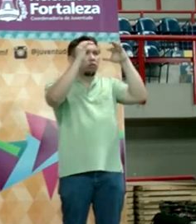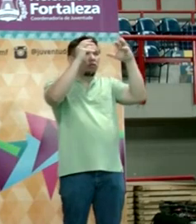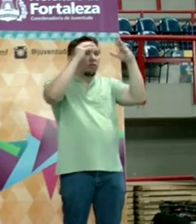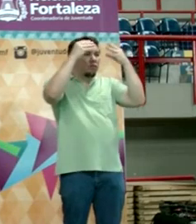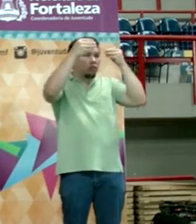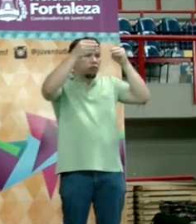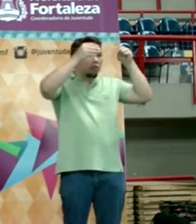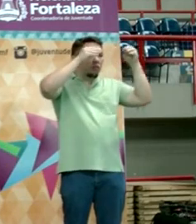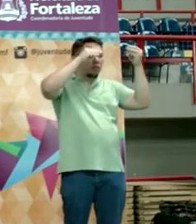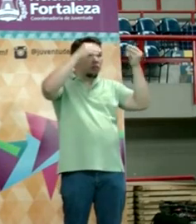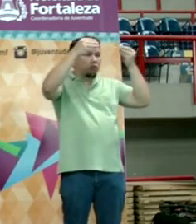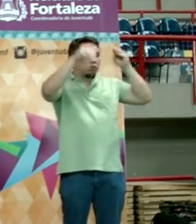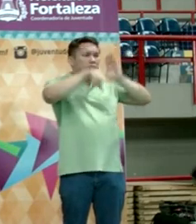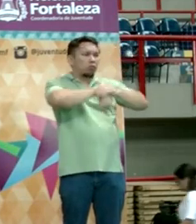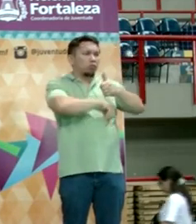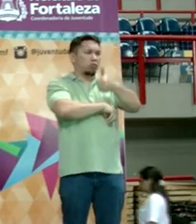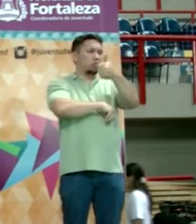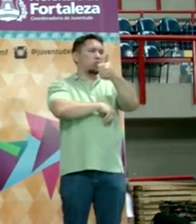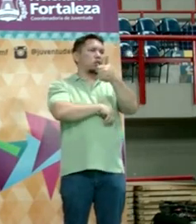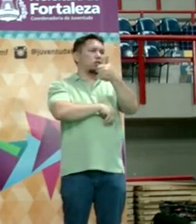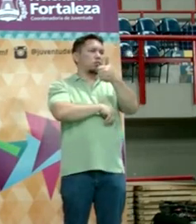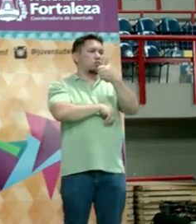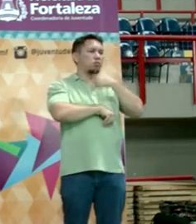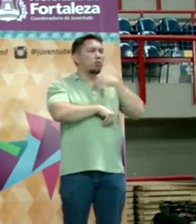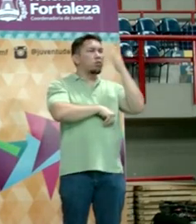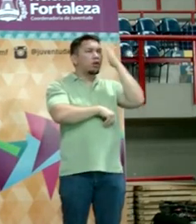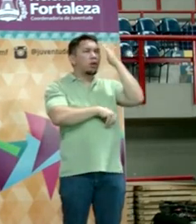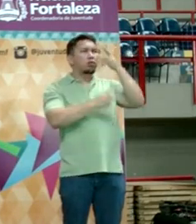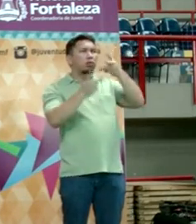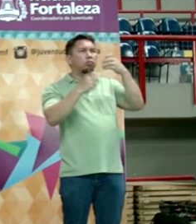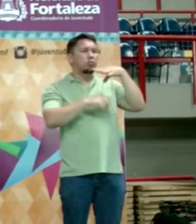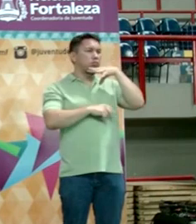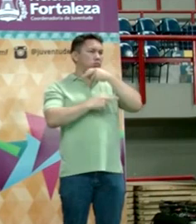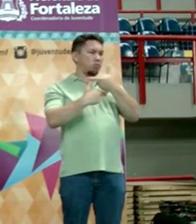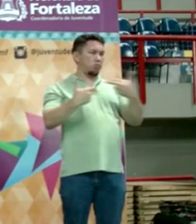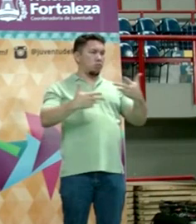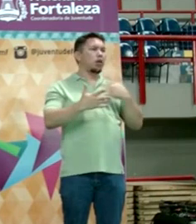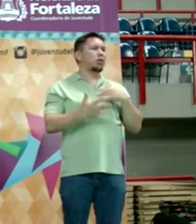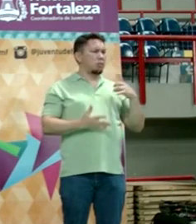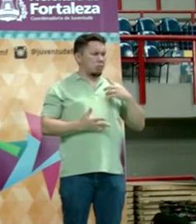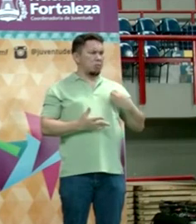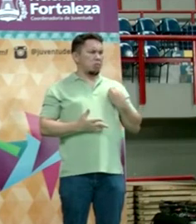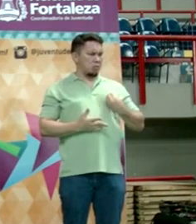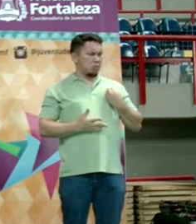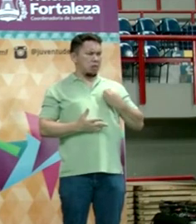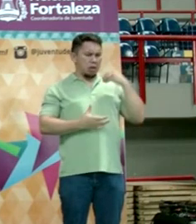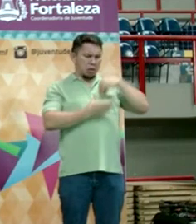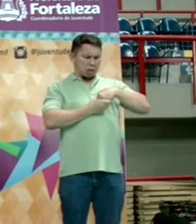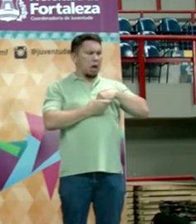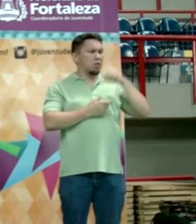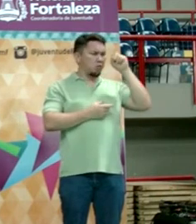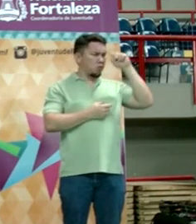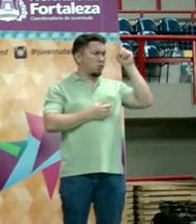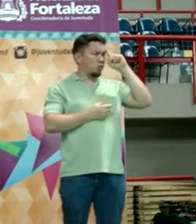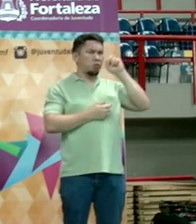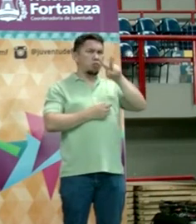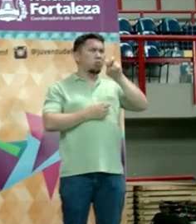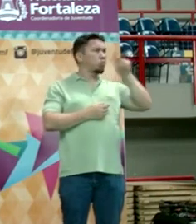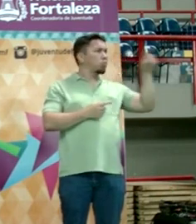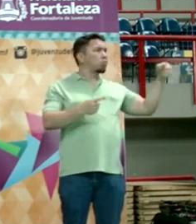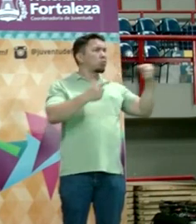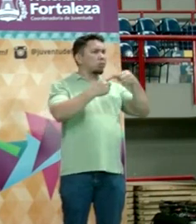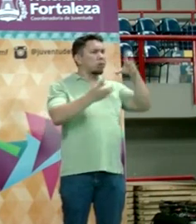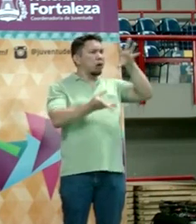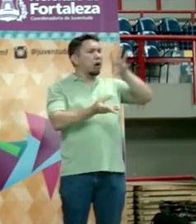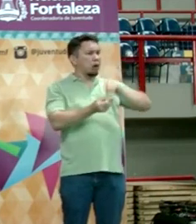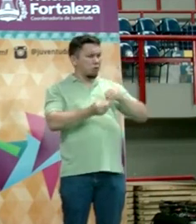medida que a gente trabalha, que a gente compreende. Gente, tem tantas coisas bacanas no nosso dia a dia que tem a ver com